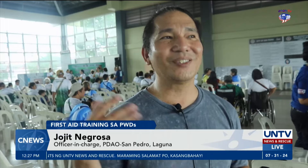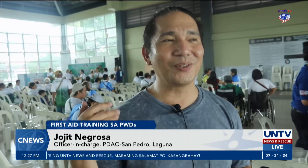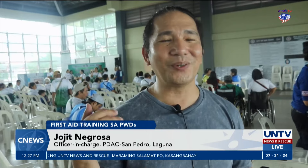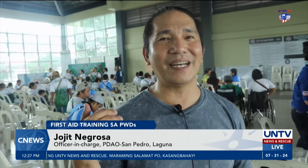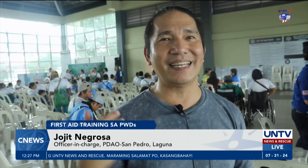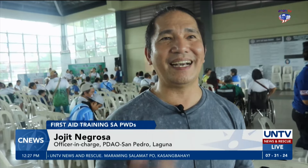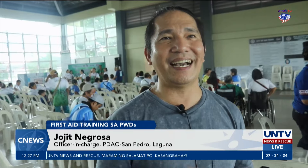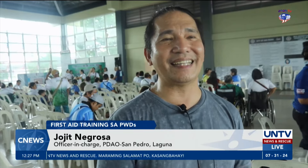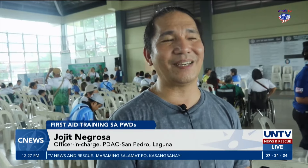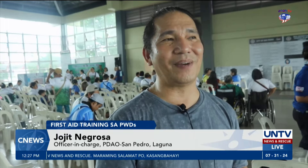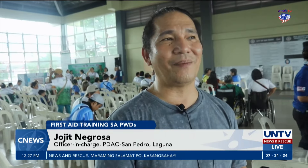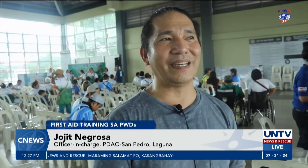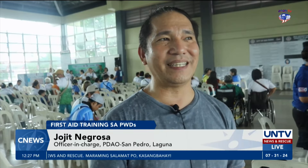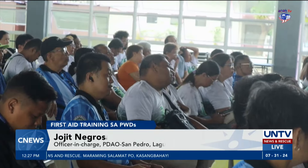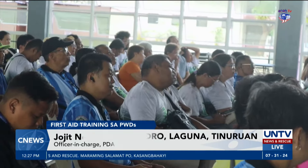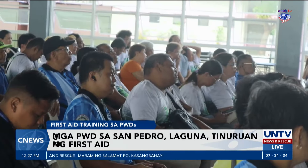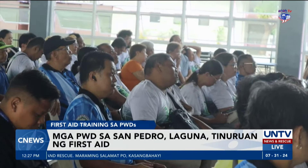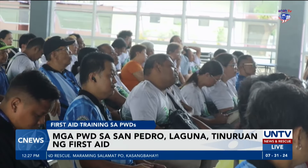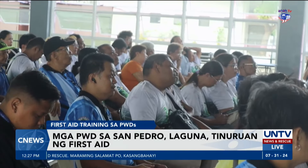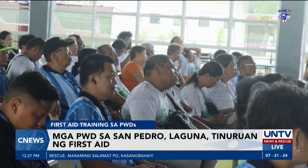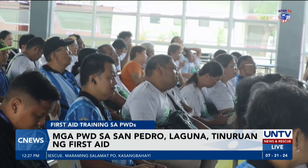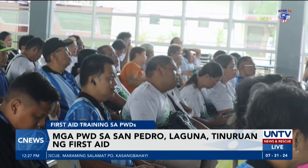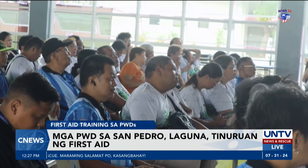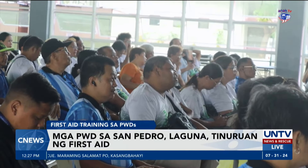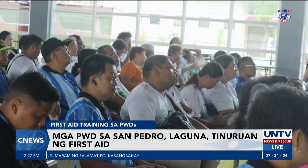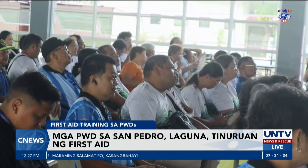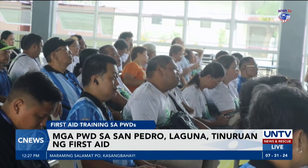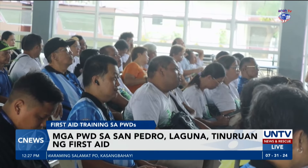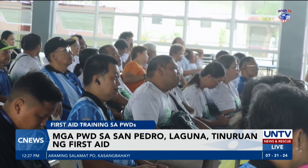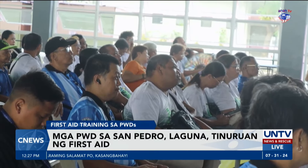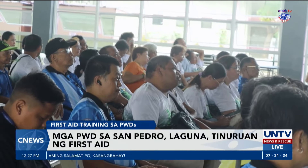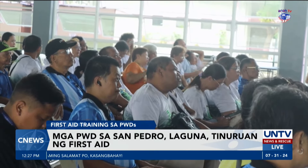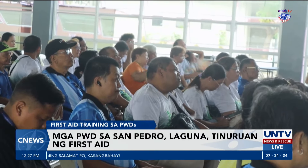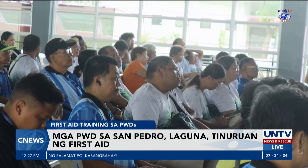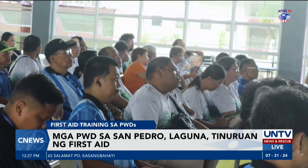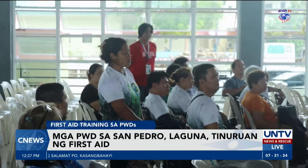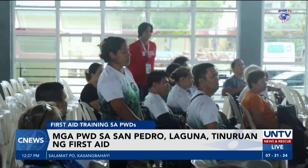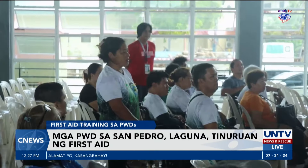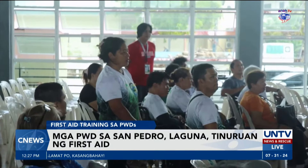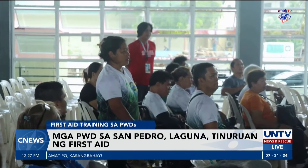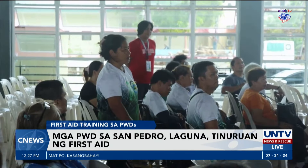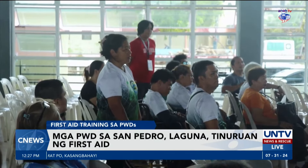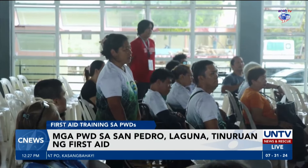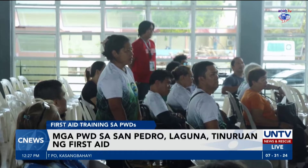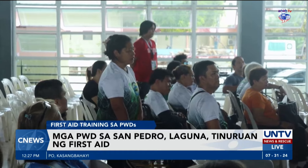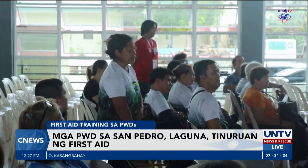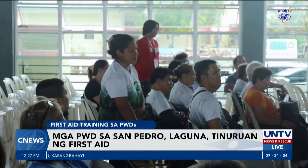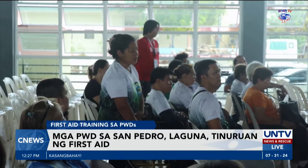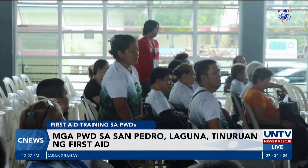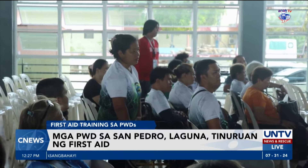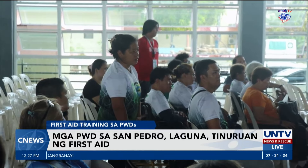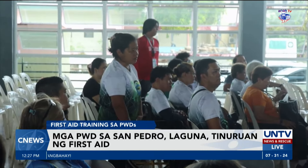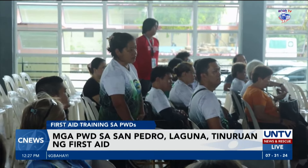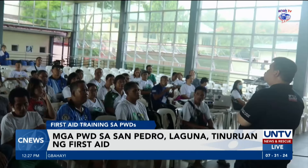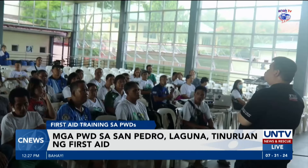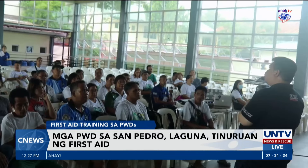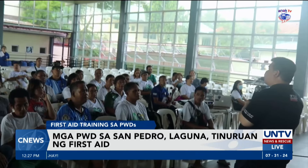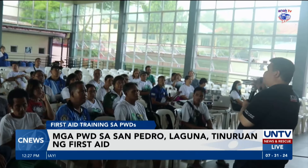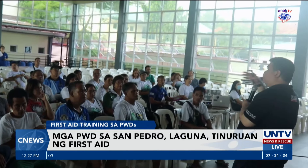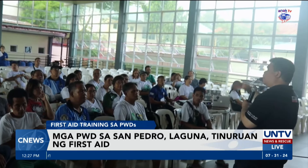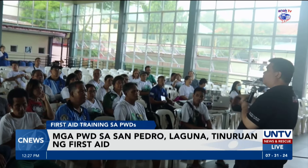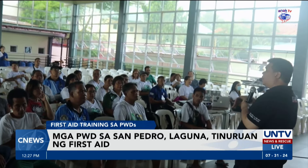interesting at natutuwa talaga ating mga participants. Nagpahayag naman ang ilang nakilahok nang nakikita nilang importansya